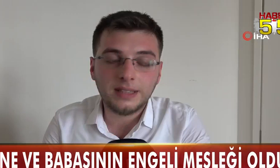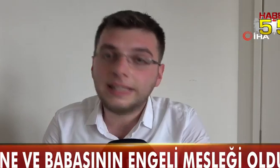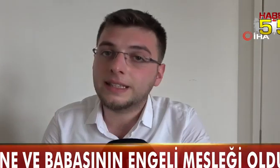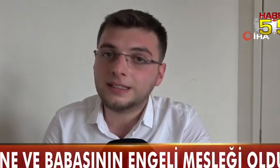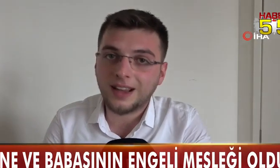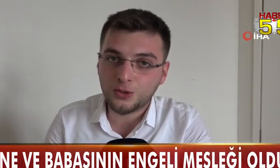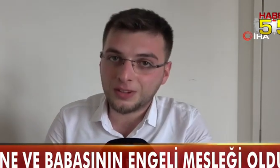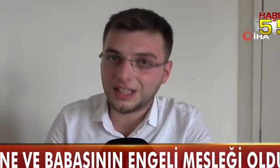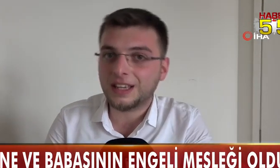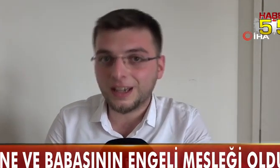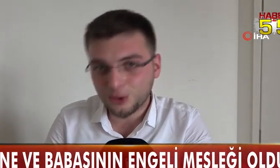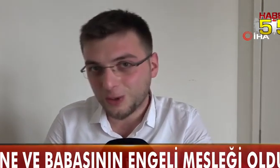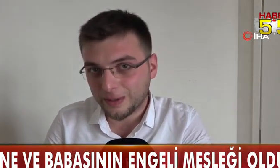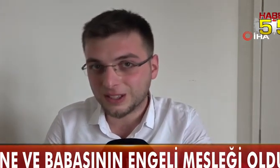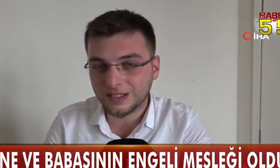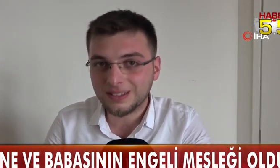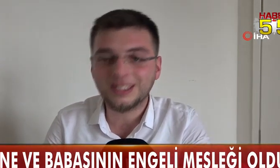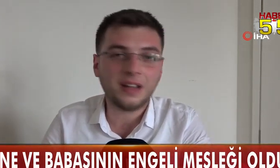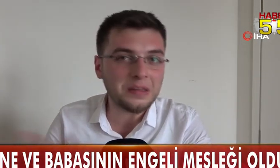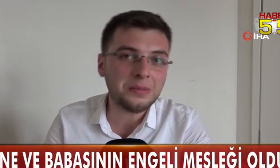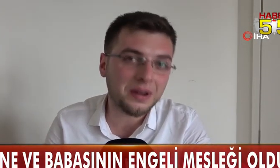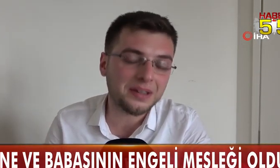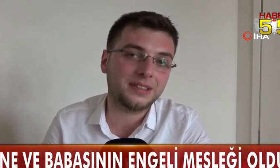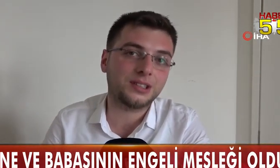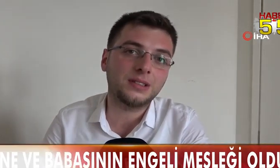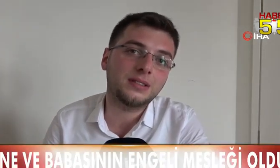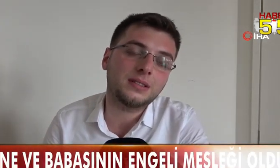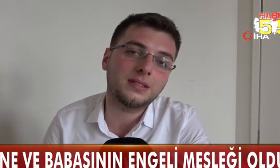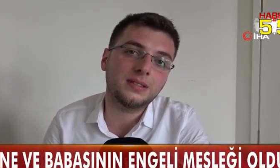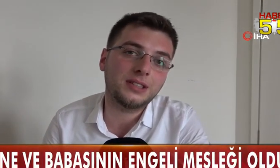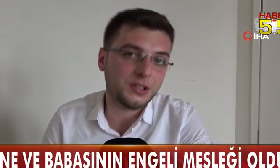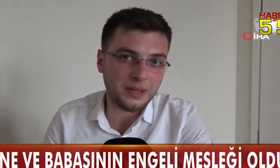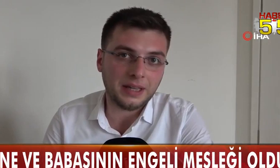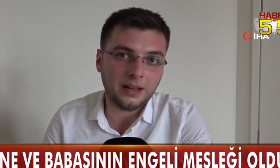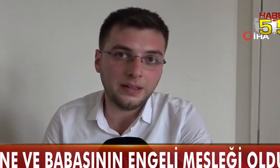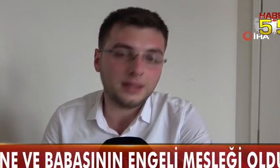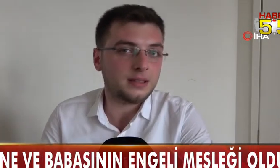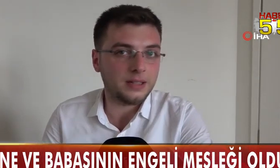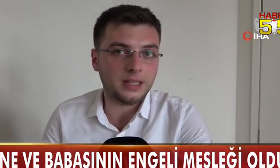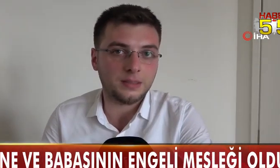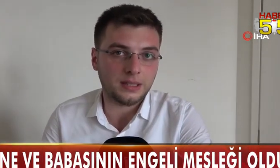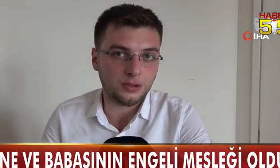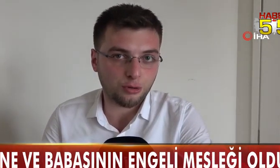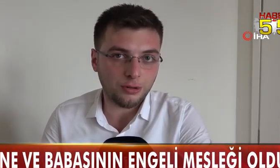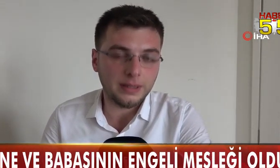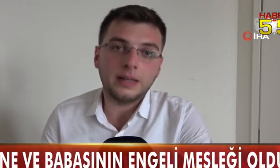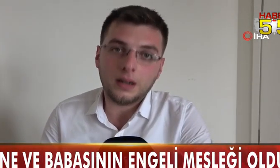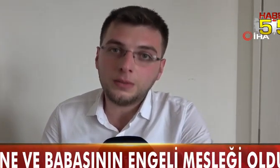İlk tercümanlık hikayem şöyle başladı. İşte annemin bir arkadaşı işitme engelli, hastaneye gitmek istiyor. Ama